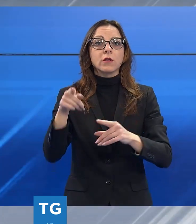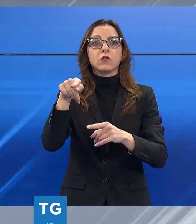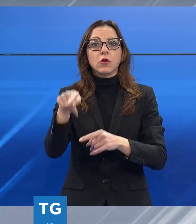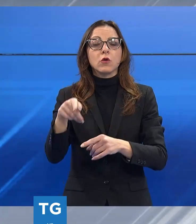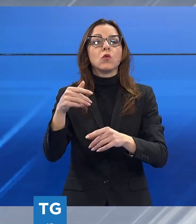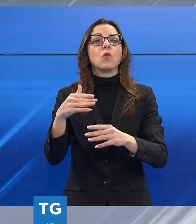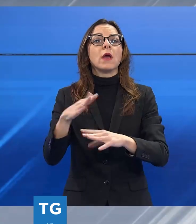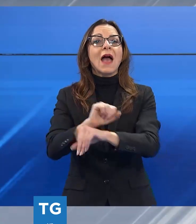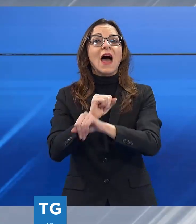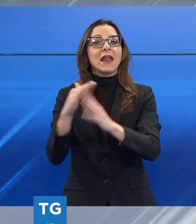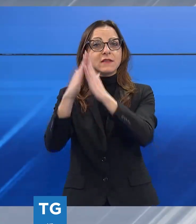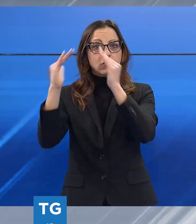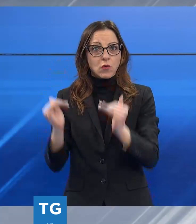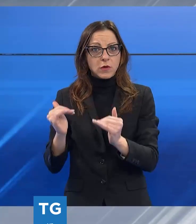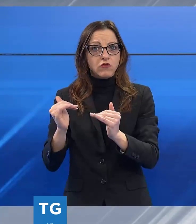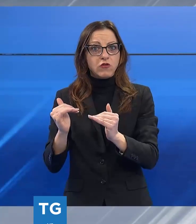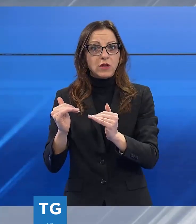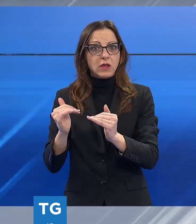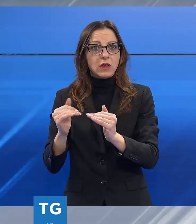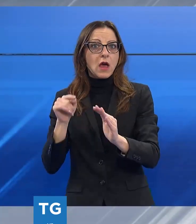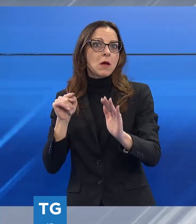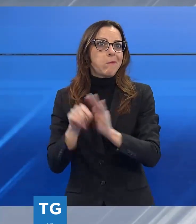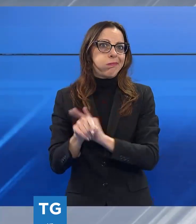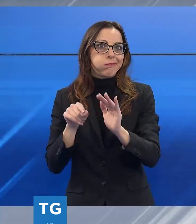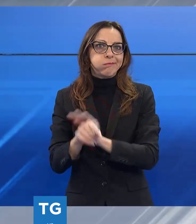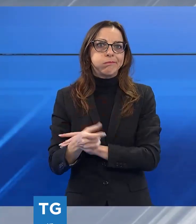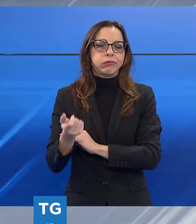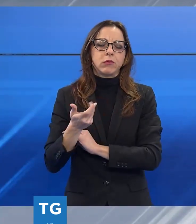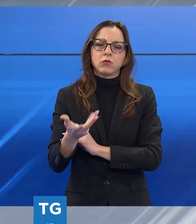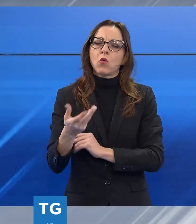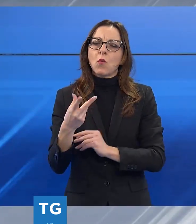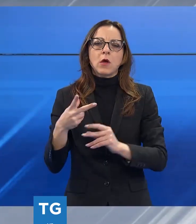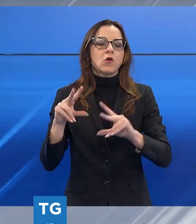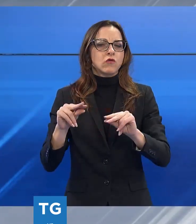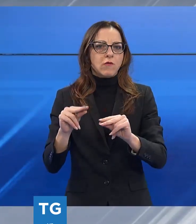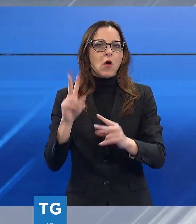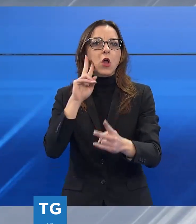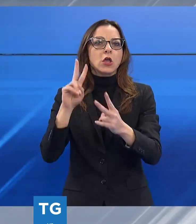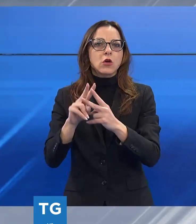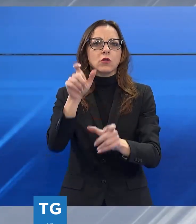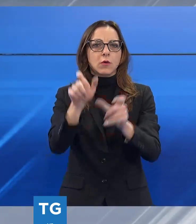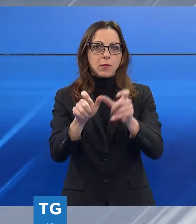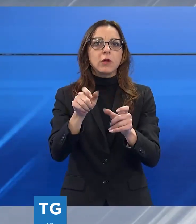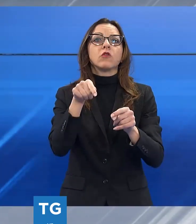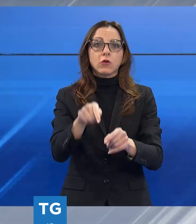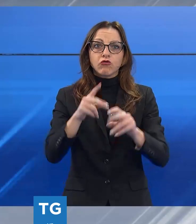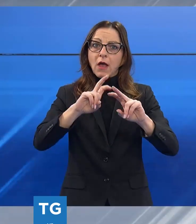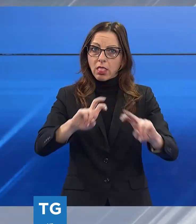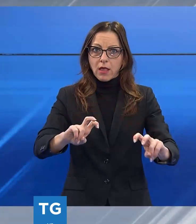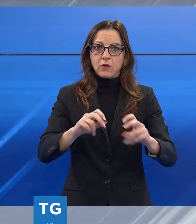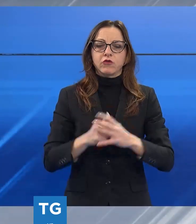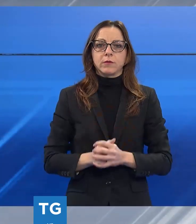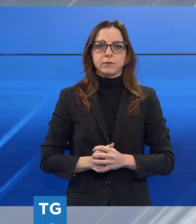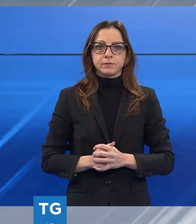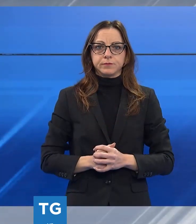medico avrebbe ripetutamente violato le prescrizioni, incontrando persone coinvolte nelle indagini. La richiesta di aggravamento